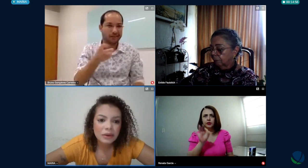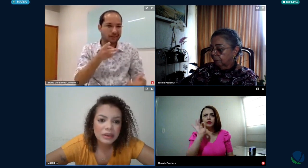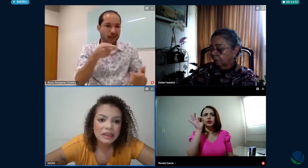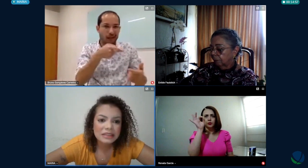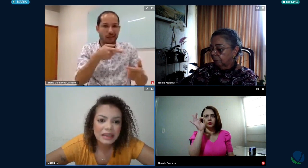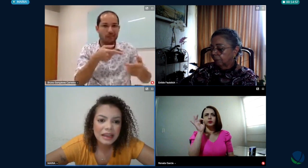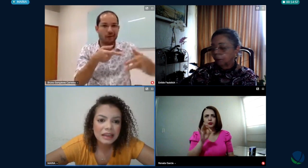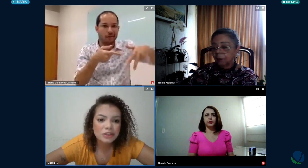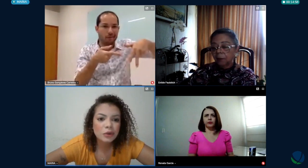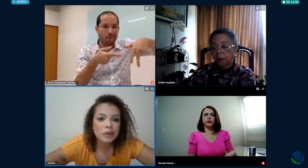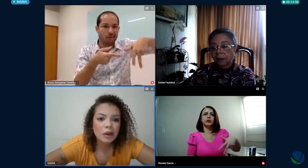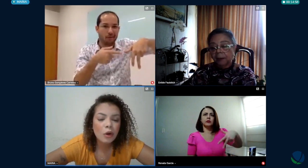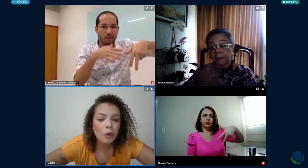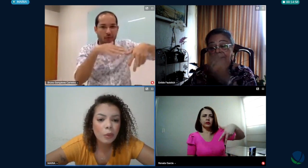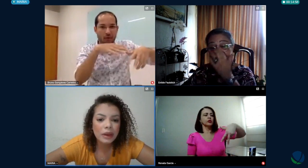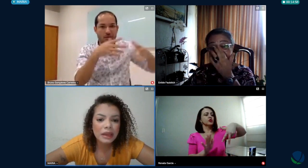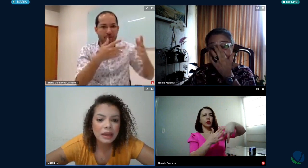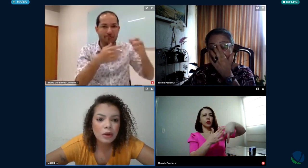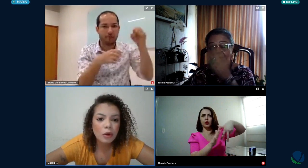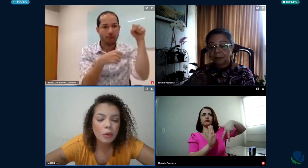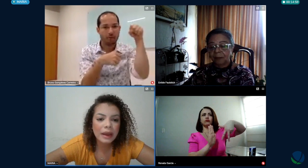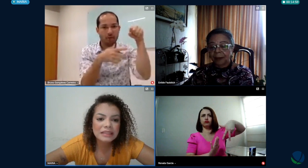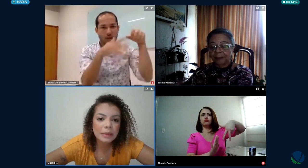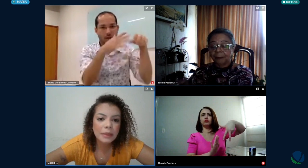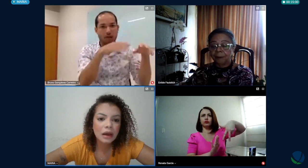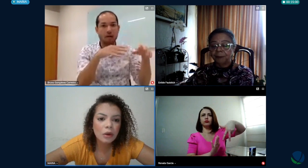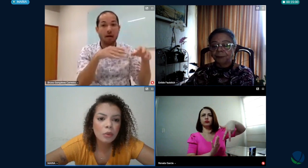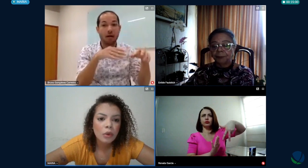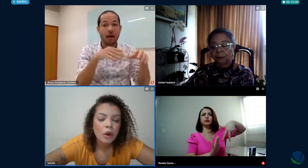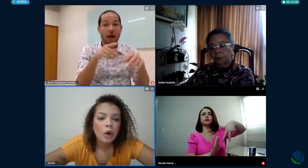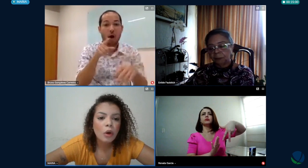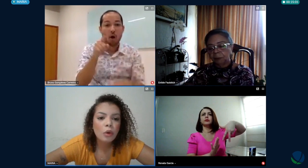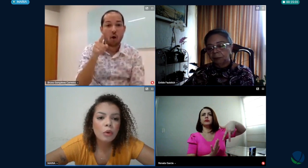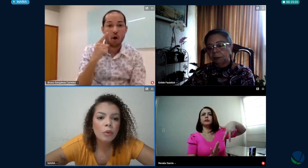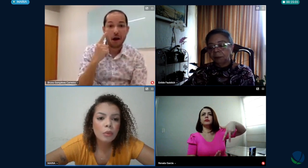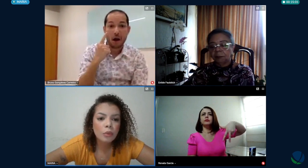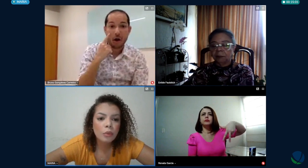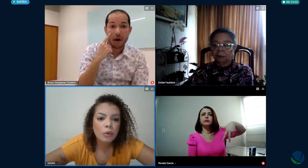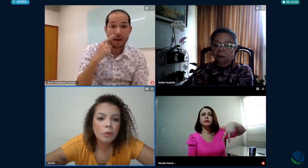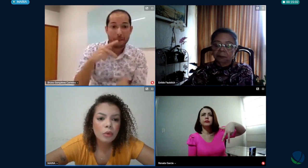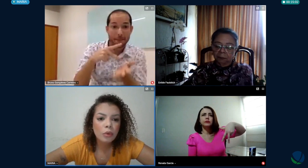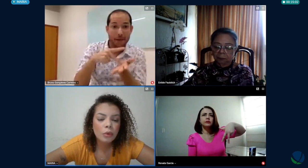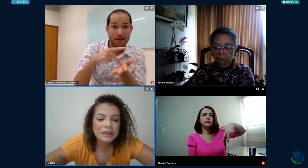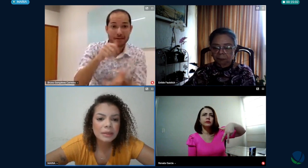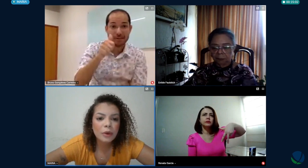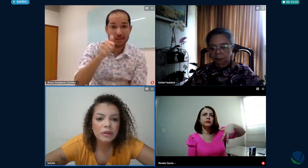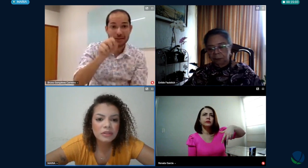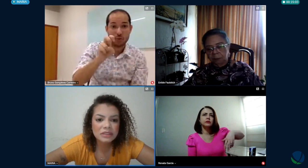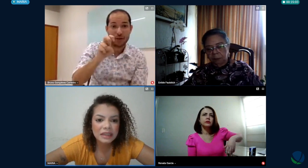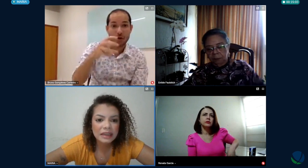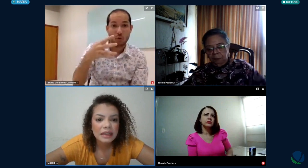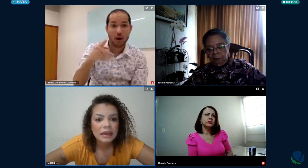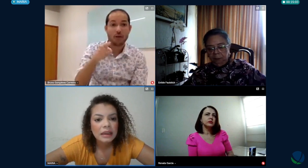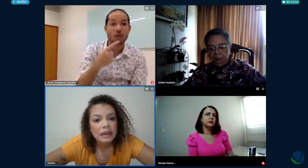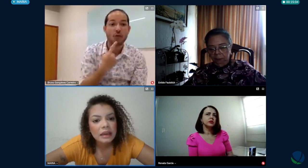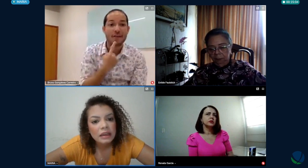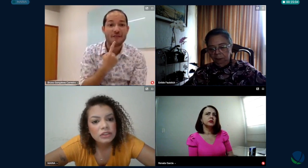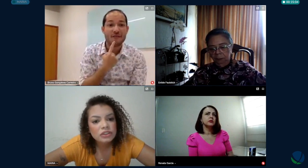como a teoria se relaciona com essa mão, ou com essa mão que